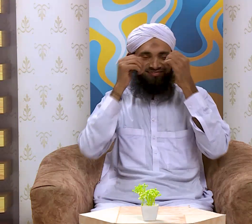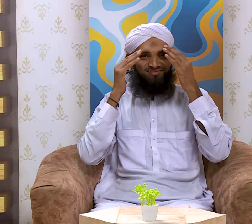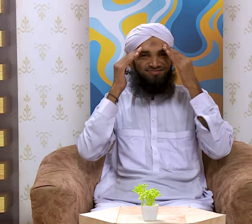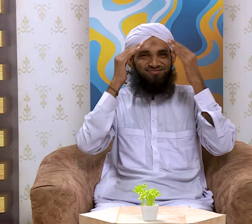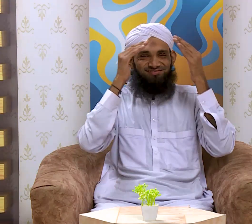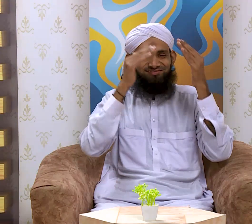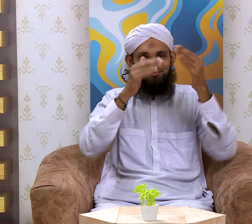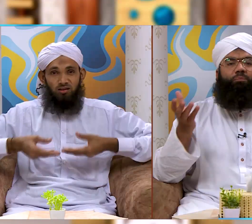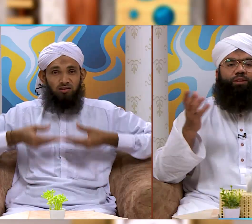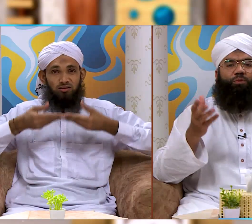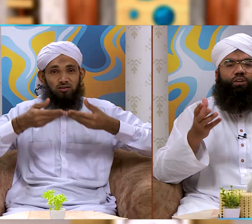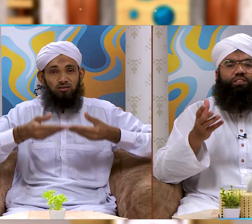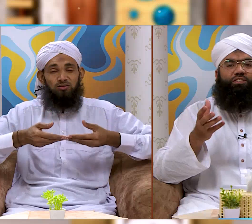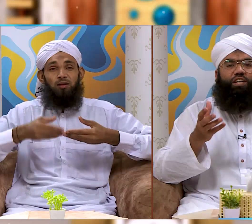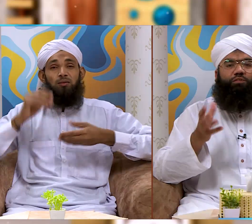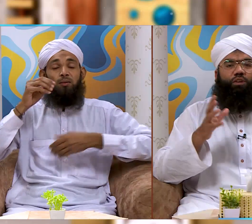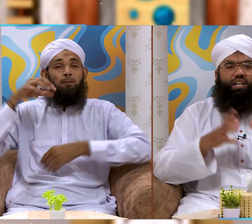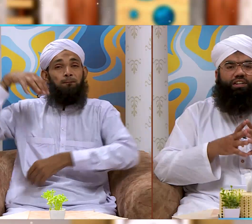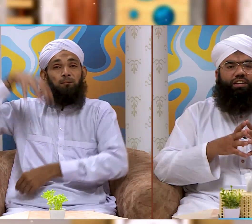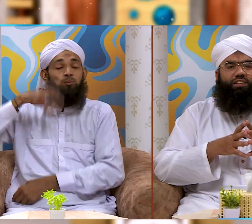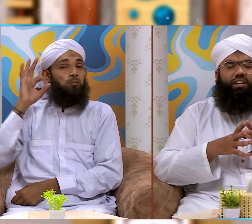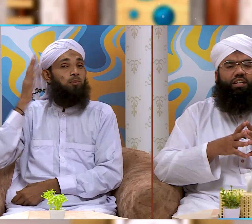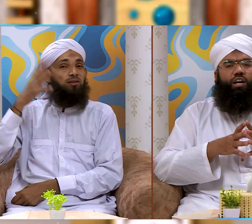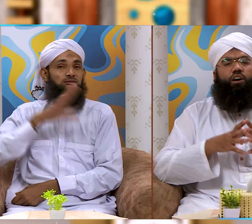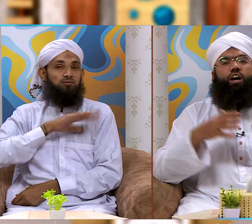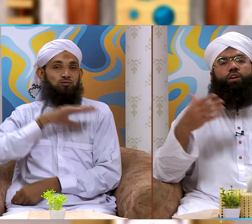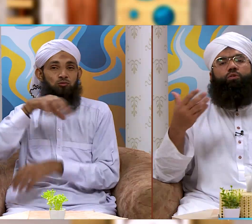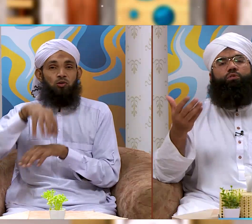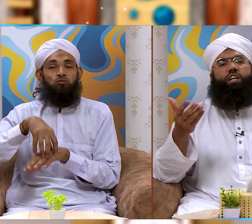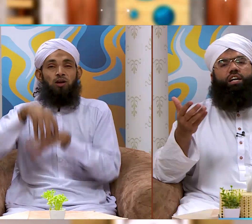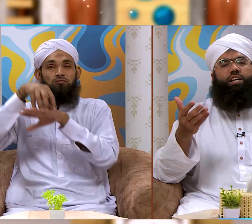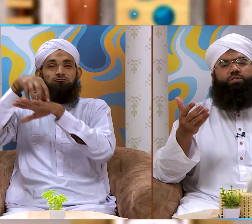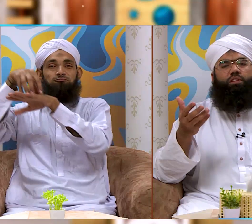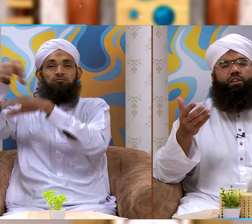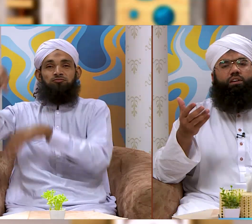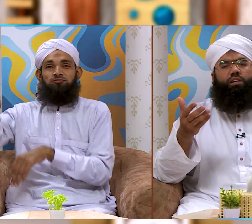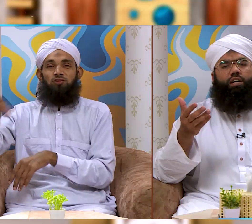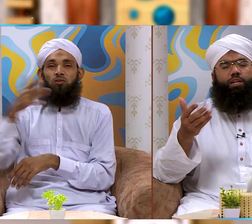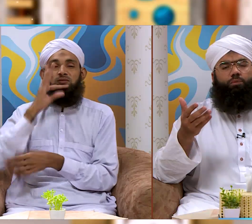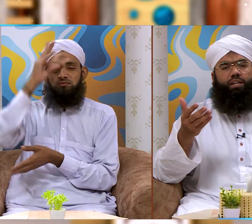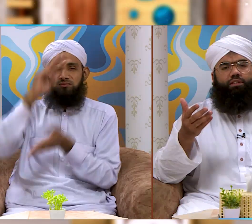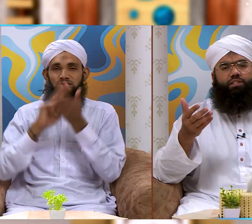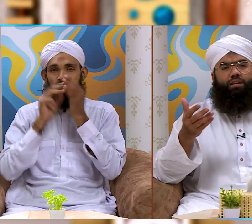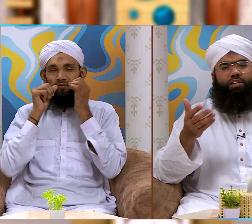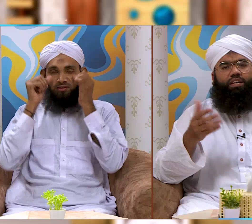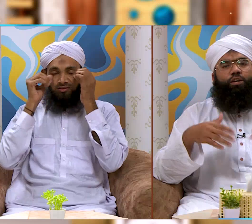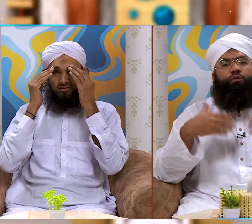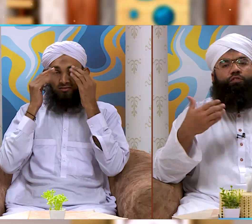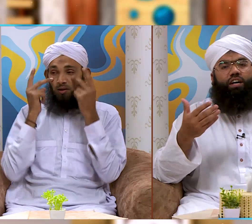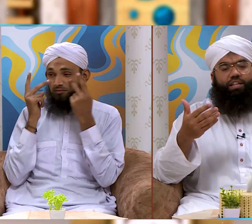کی خدمت میں بیت المقدس شریف کو حاضر کر دیا، اور حضور جان عالم صلی اللہ علیہ وآلہ وبارک وسلم نے کفار کے